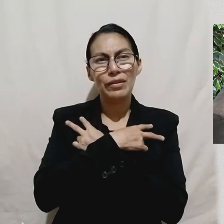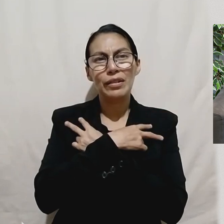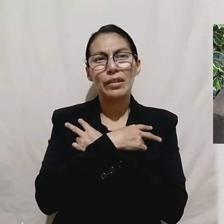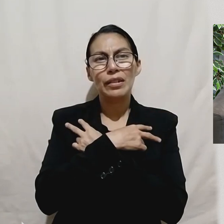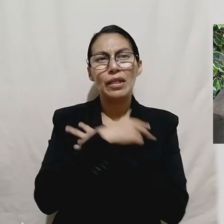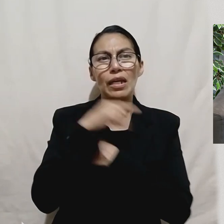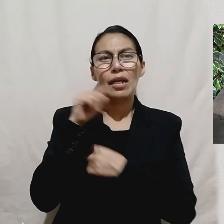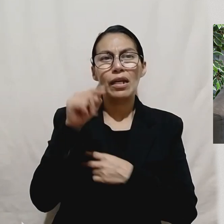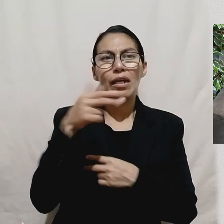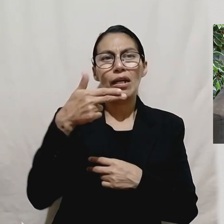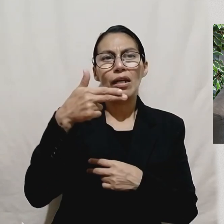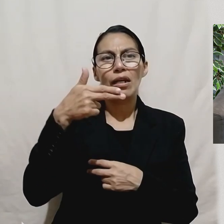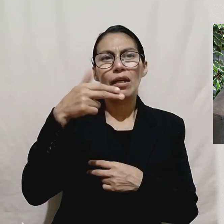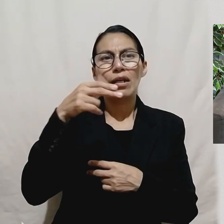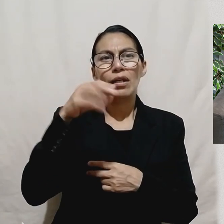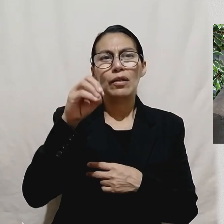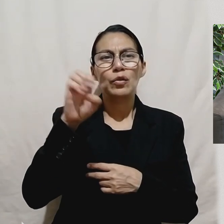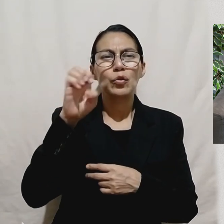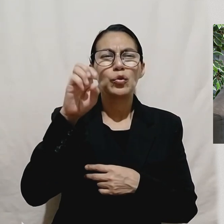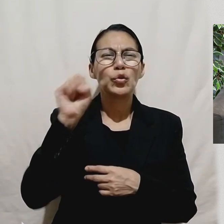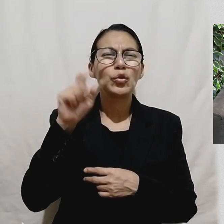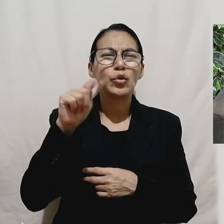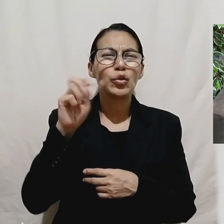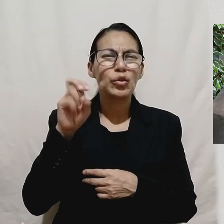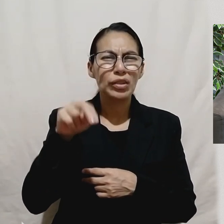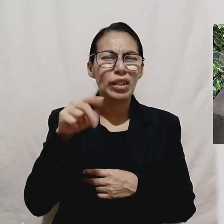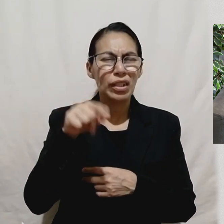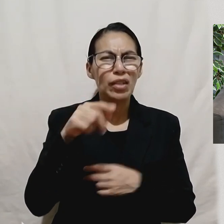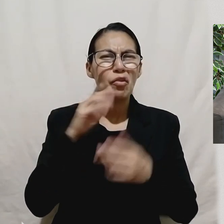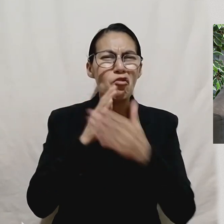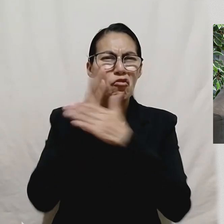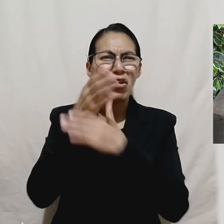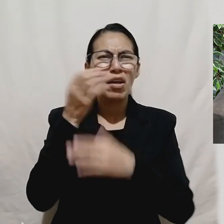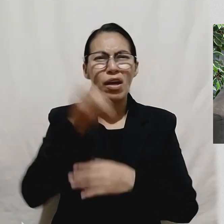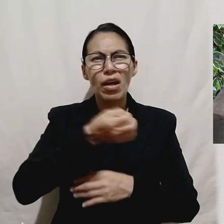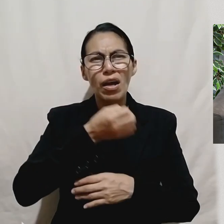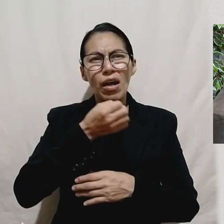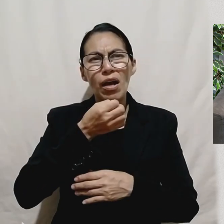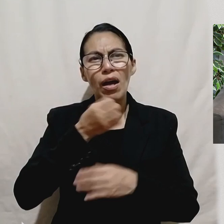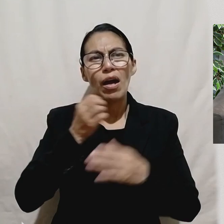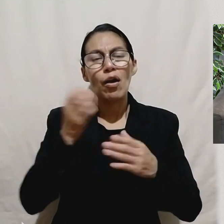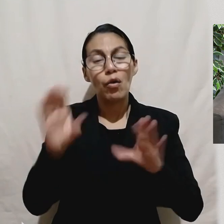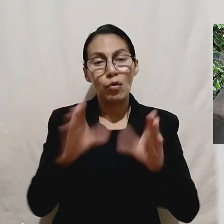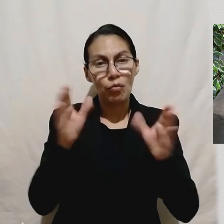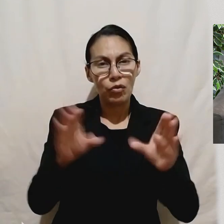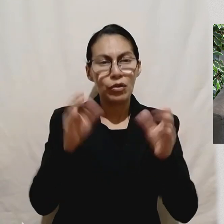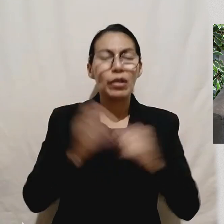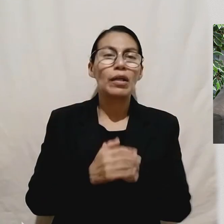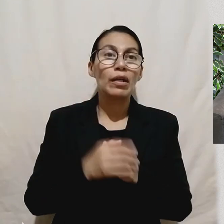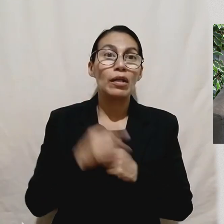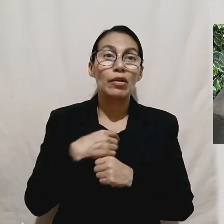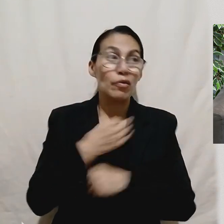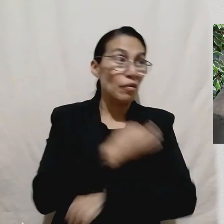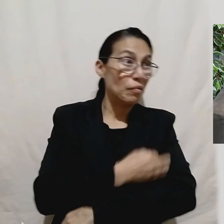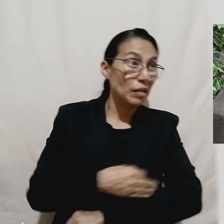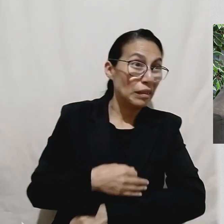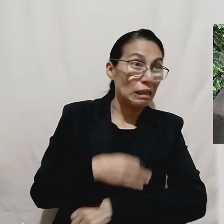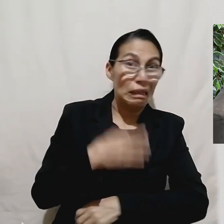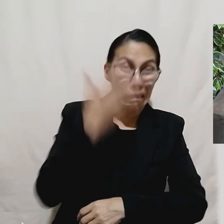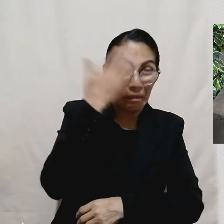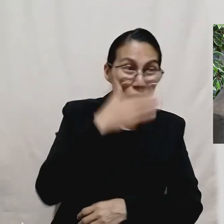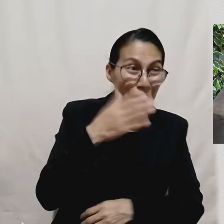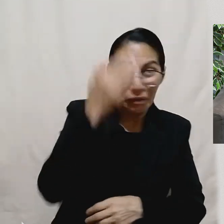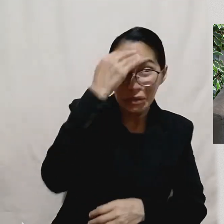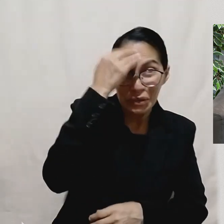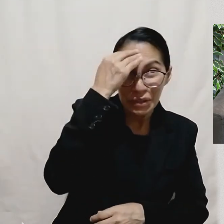en Houston este al principio sí estaba un poquito nerviosa asustada porque pues no estaba familiarizada con nada